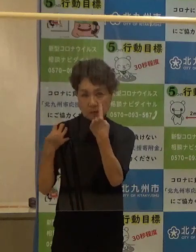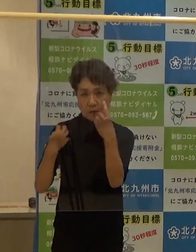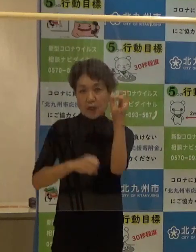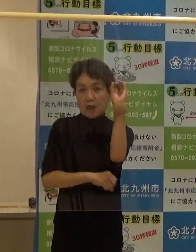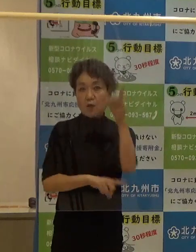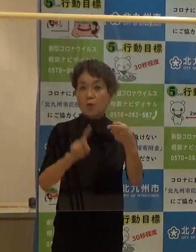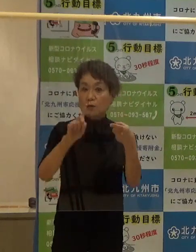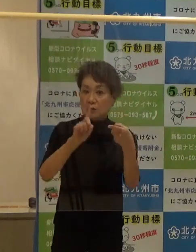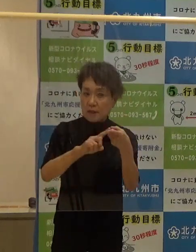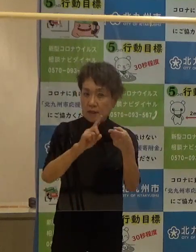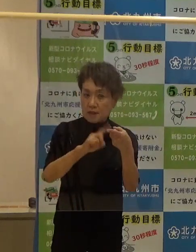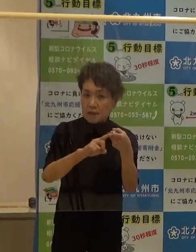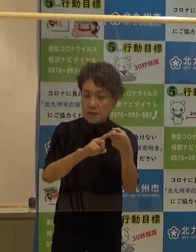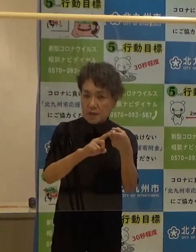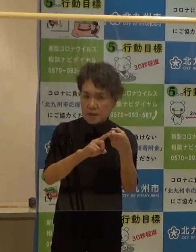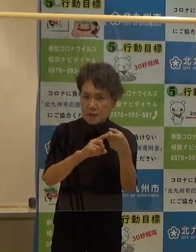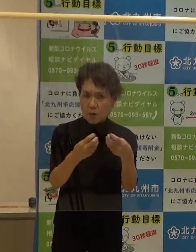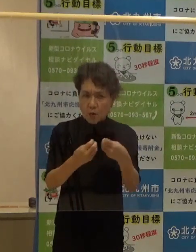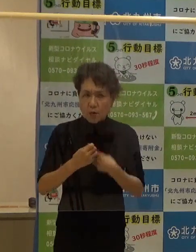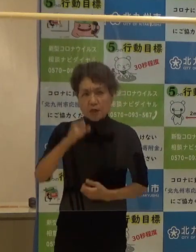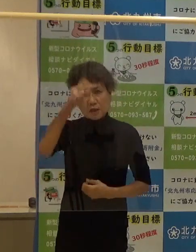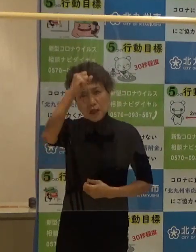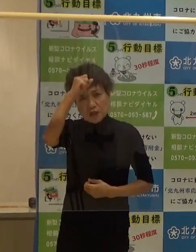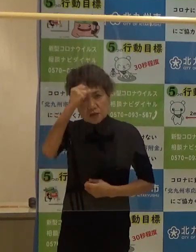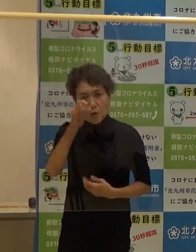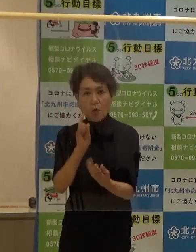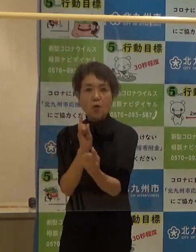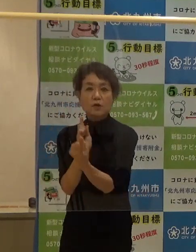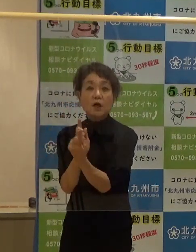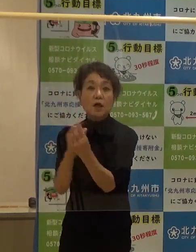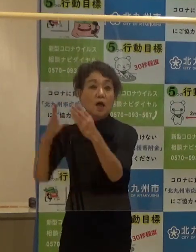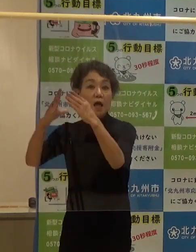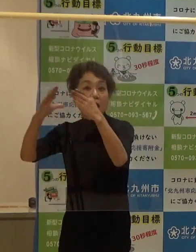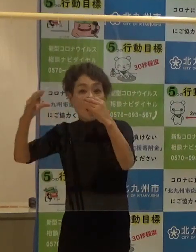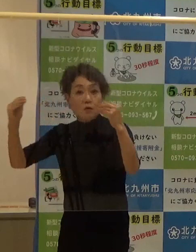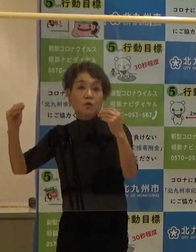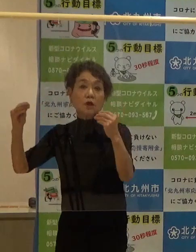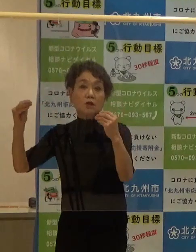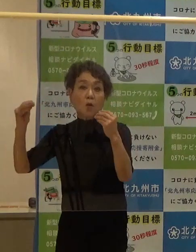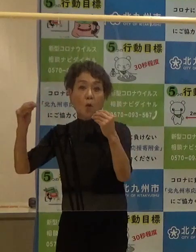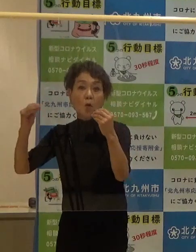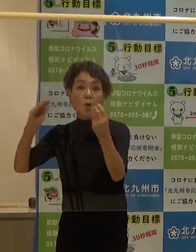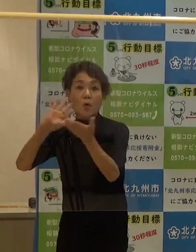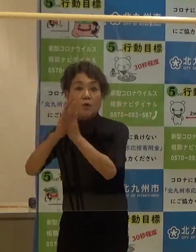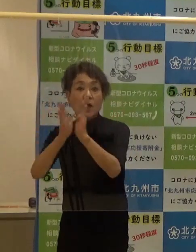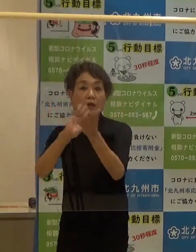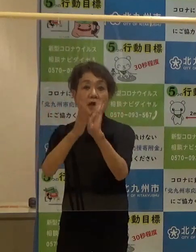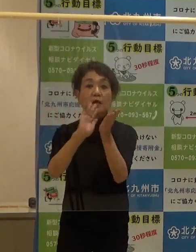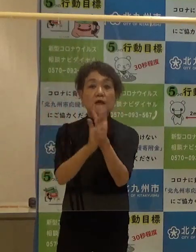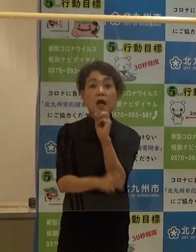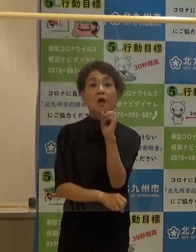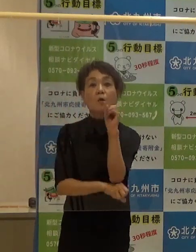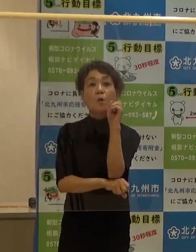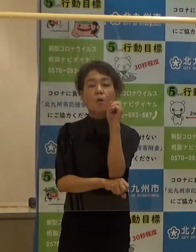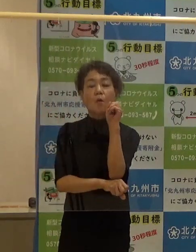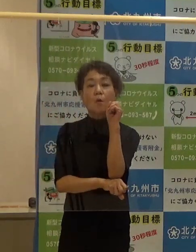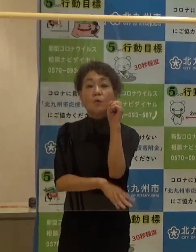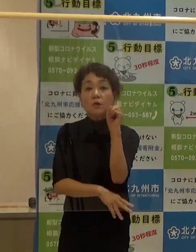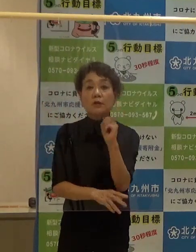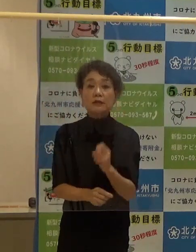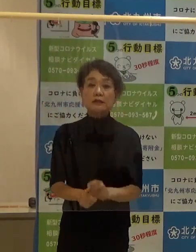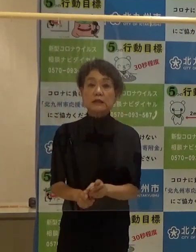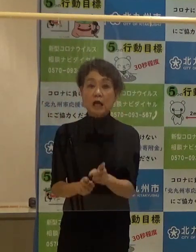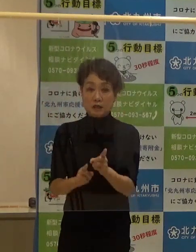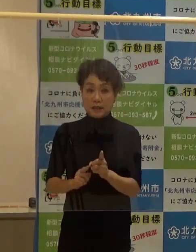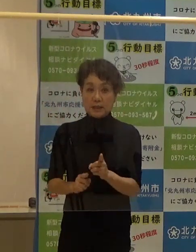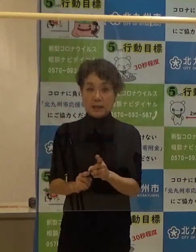に、この感染症対策というのは国と都道府県を軸にした法体系があり、また